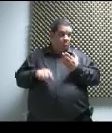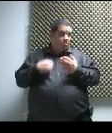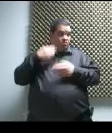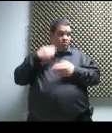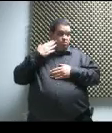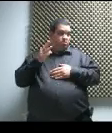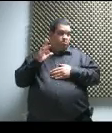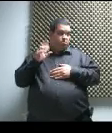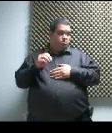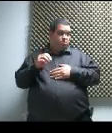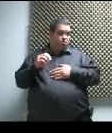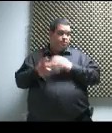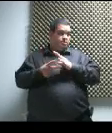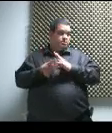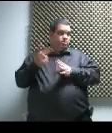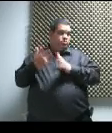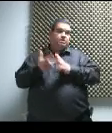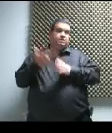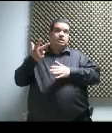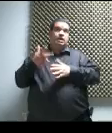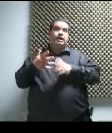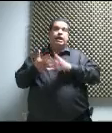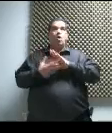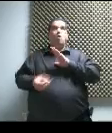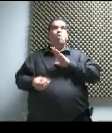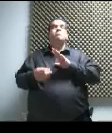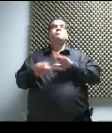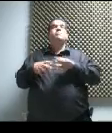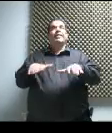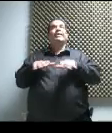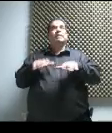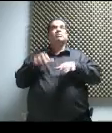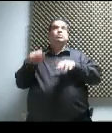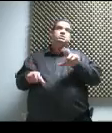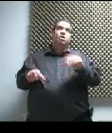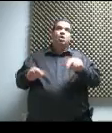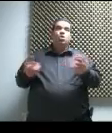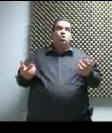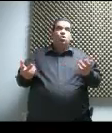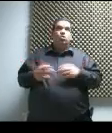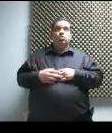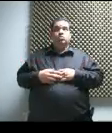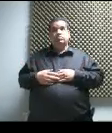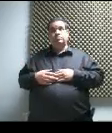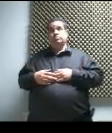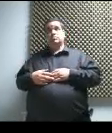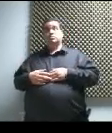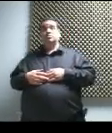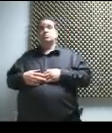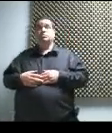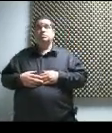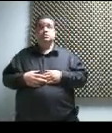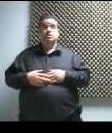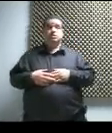que no sabemos si van a haber réplicas o no. sea, es algo que... Generalmente ocurren. Y si las hay, son